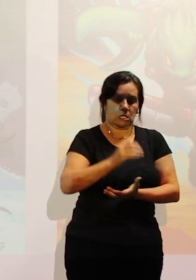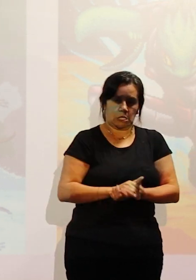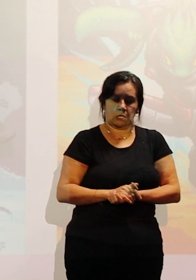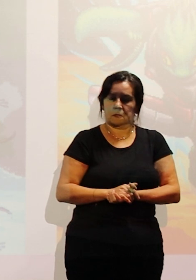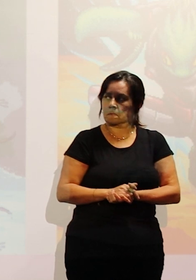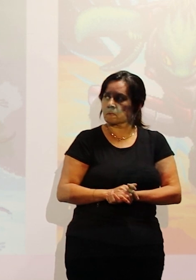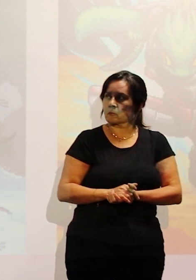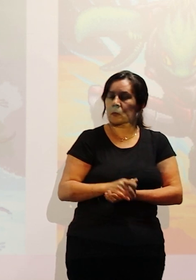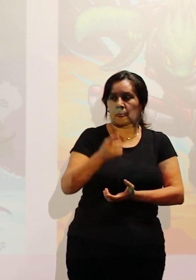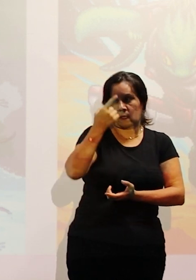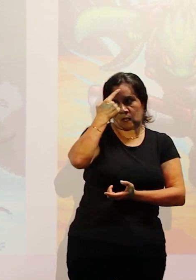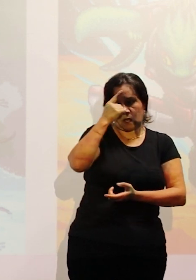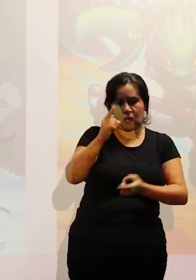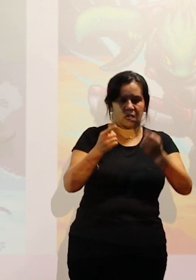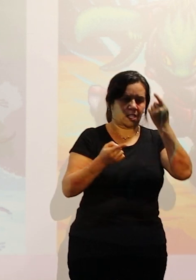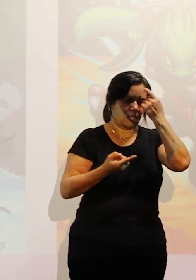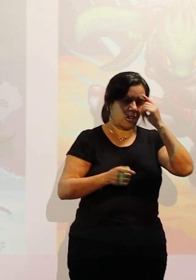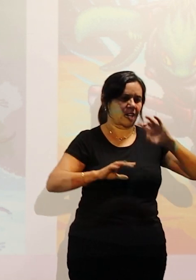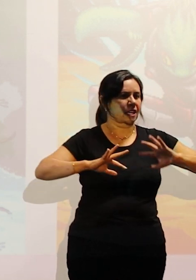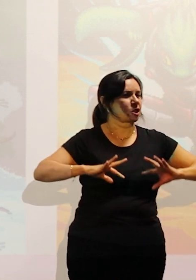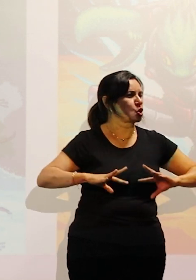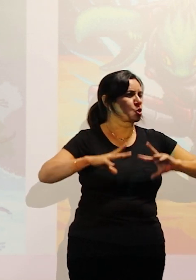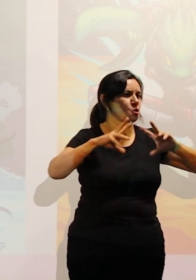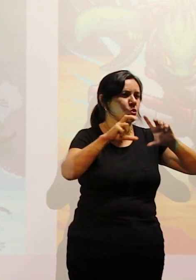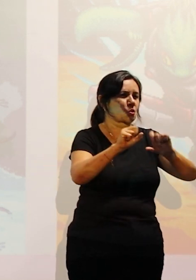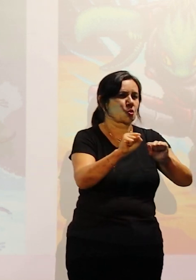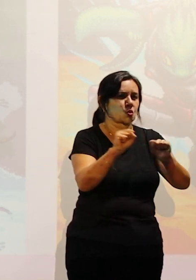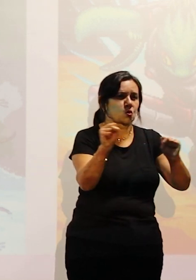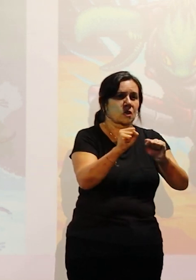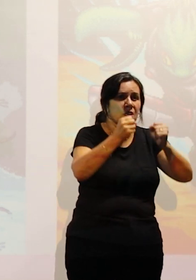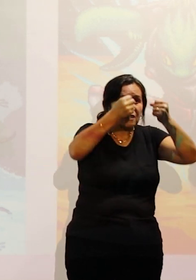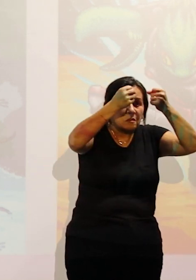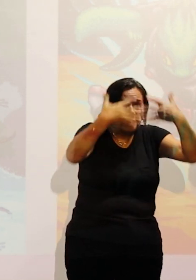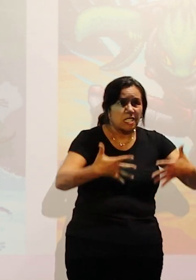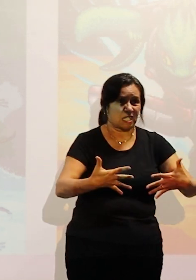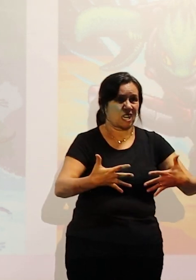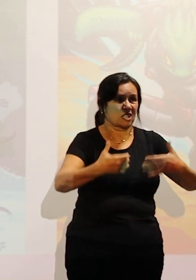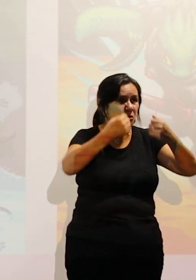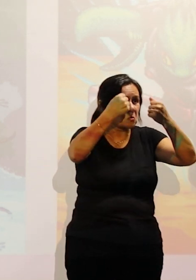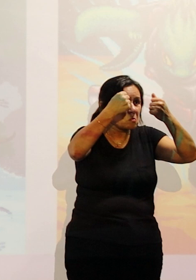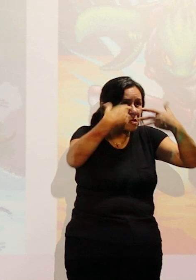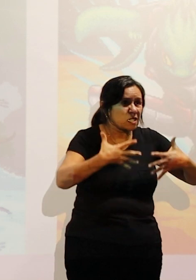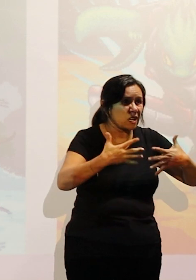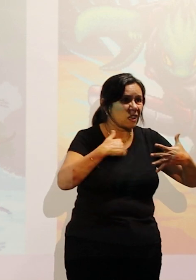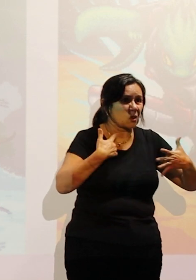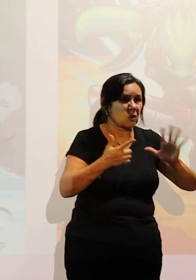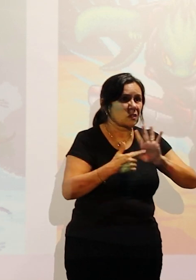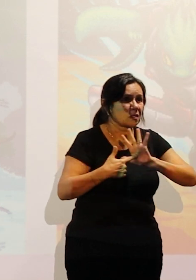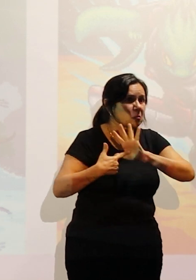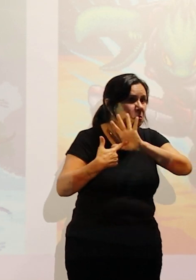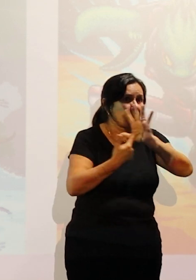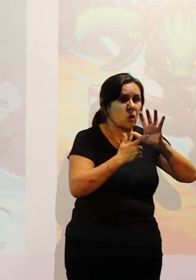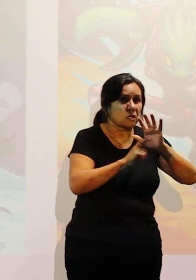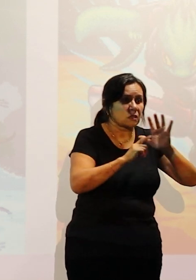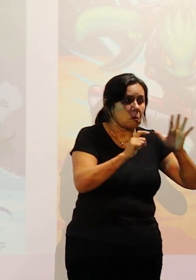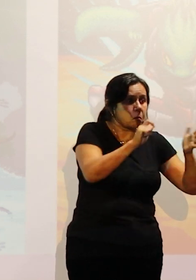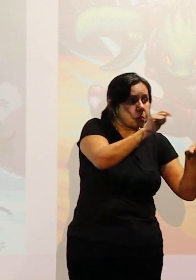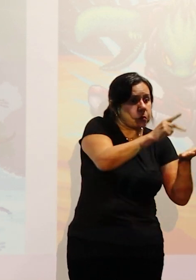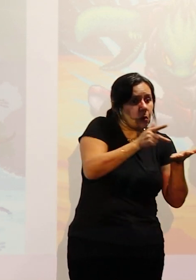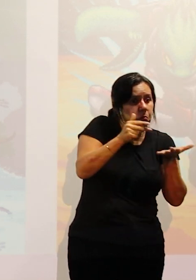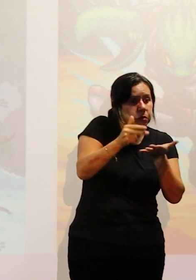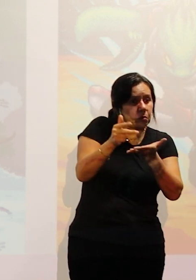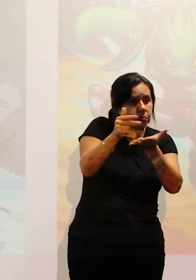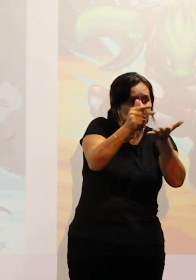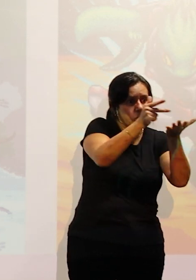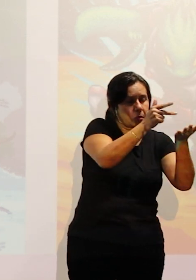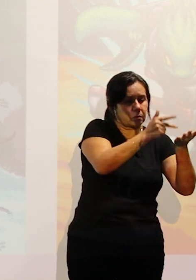que é a ideia de que tudo está explicado tudo a gente representa por símbolos, a gente associa na nossa cabeça por símbolos. Então,